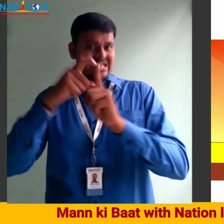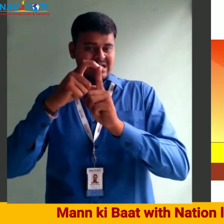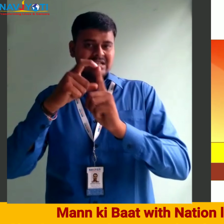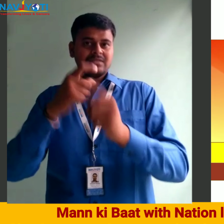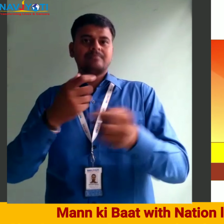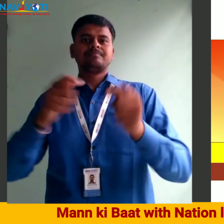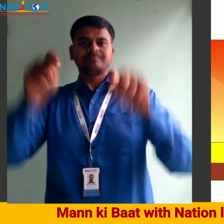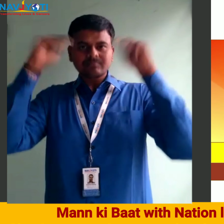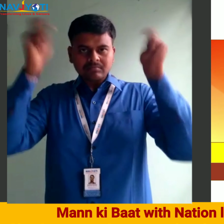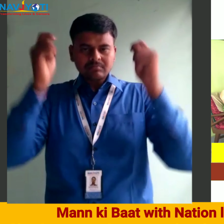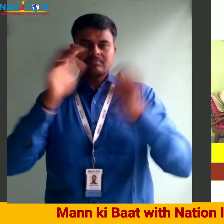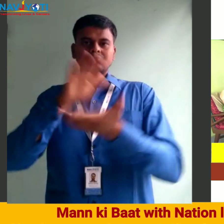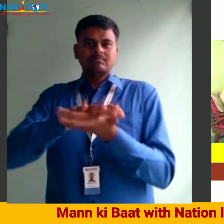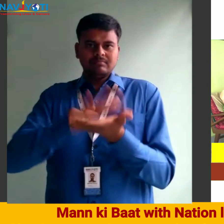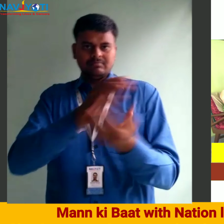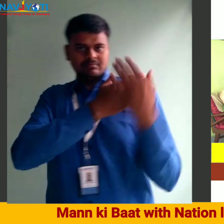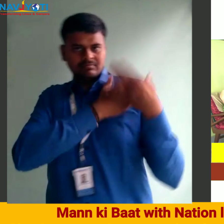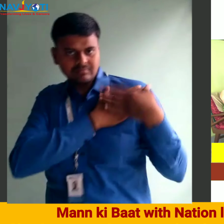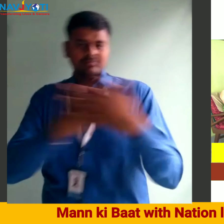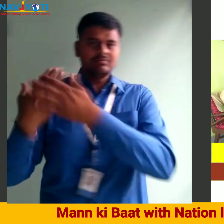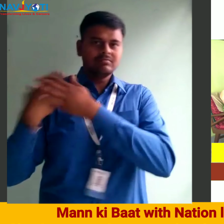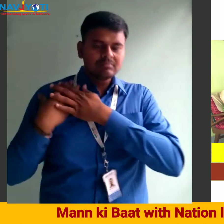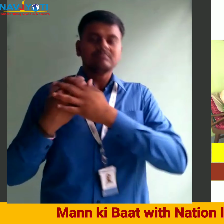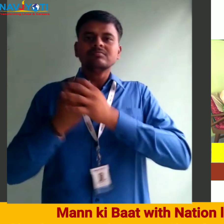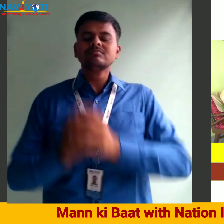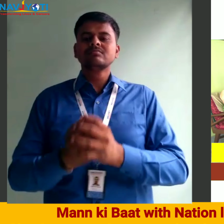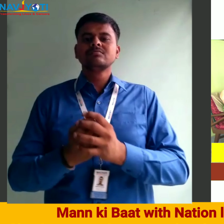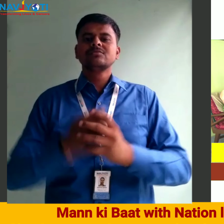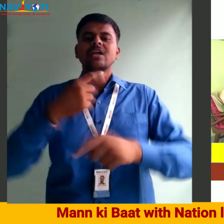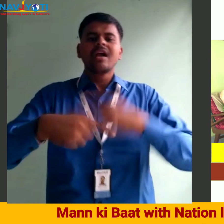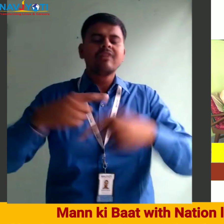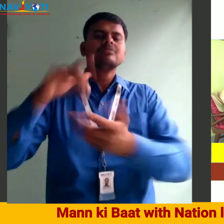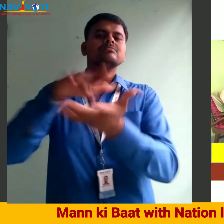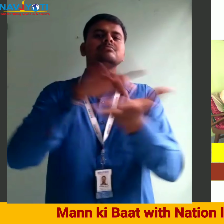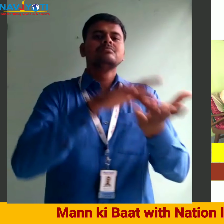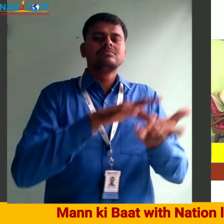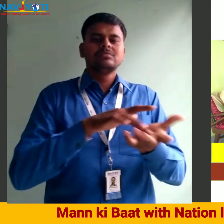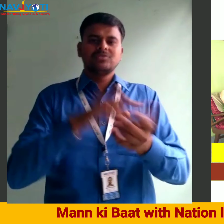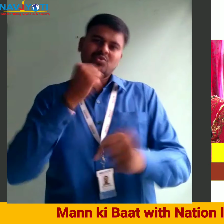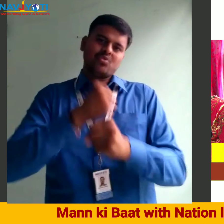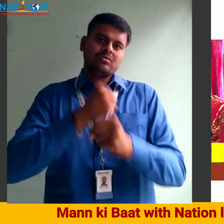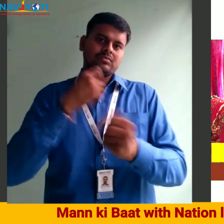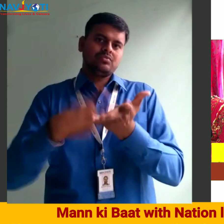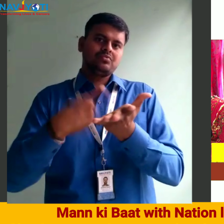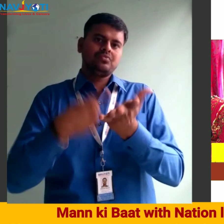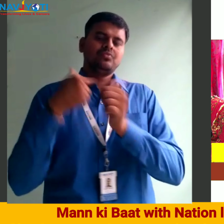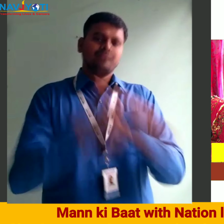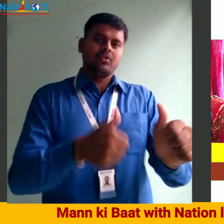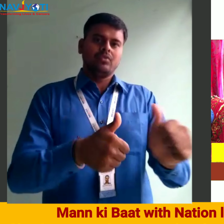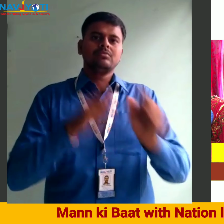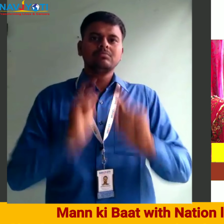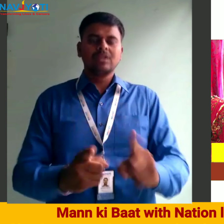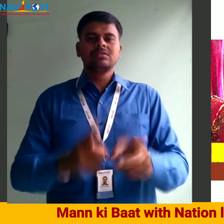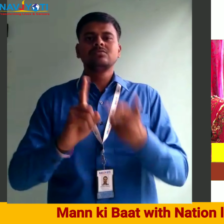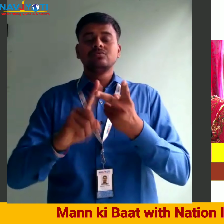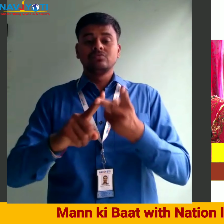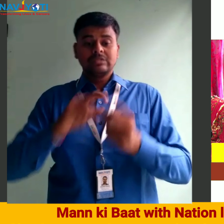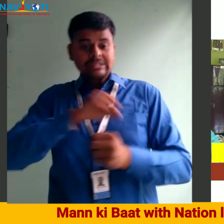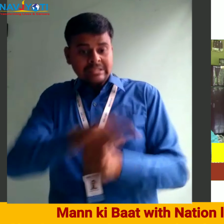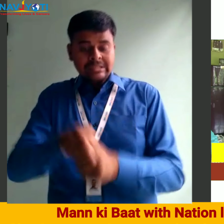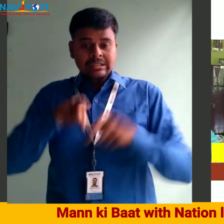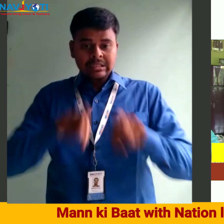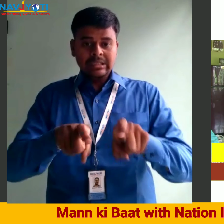संवेदनशीलता और सेवा भाव का प्रतीक बनाएं। इस बार हम पहले से ज्यादा इबादत करें, ताकि ईद आने